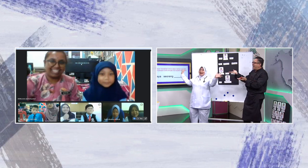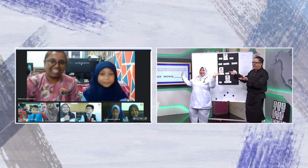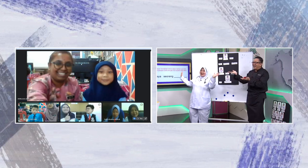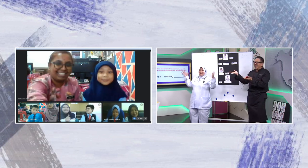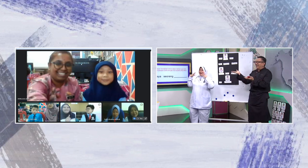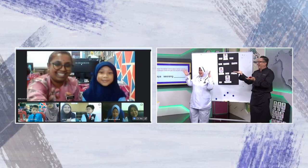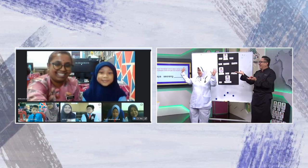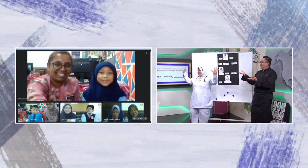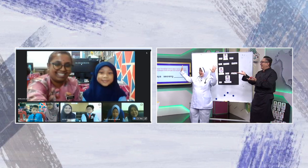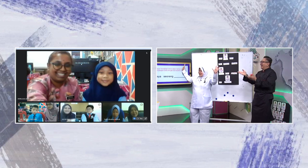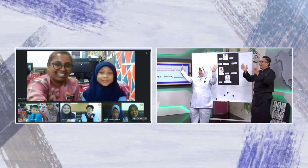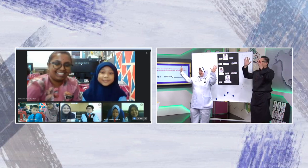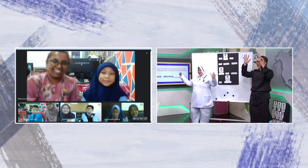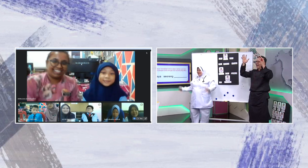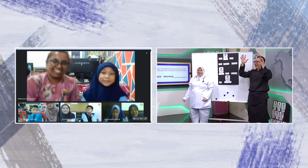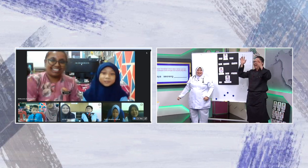jururawat.